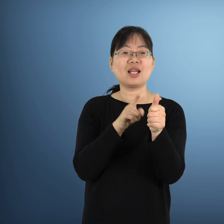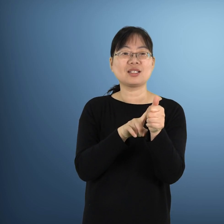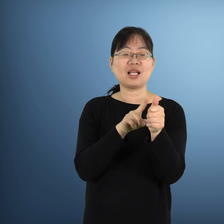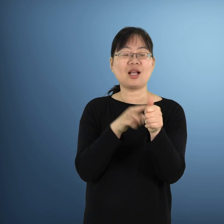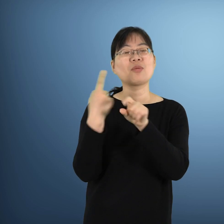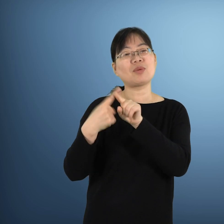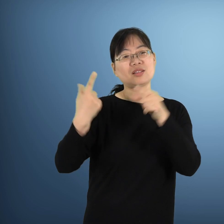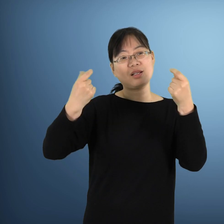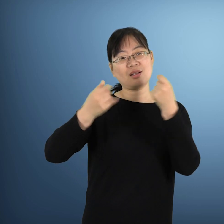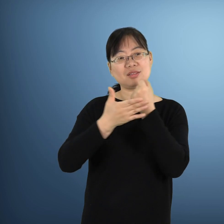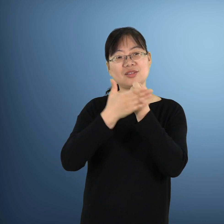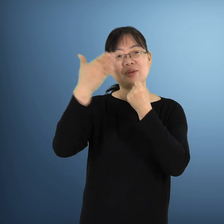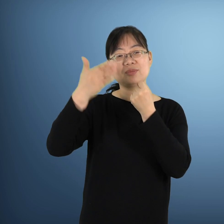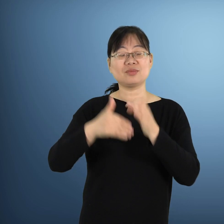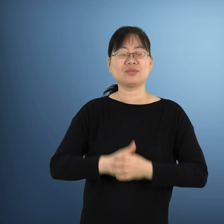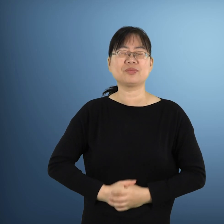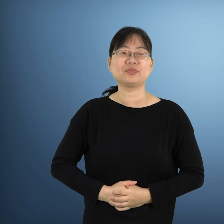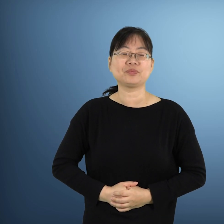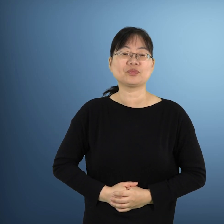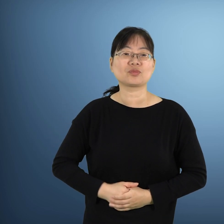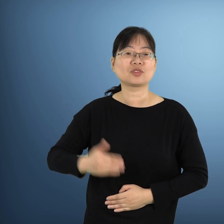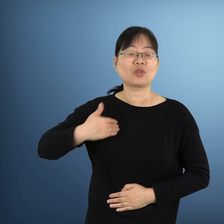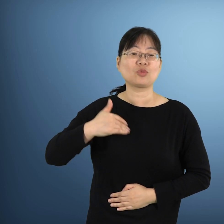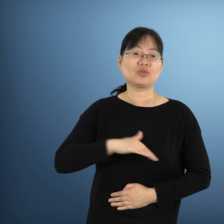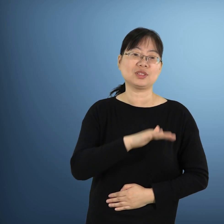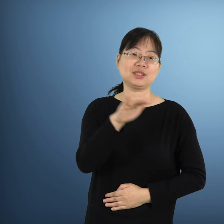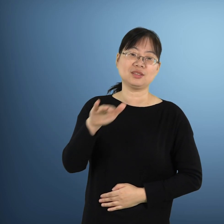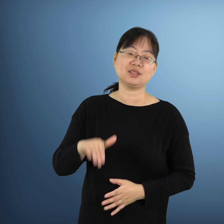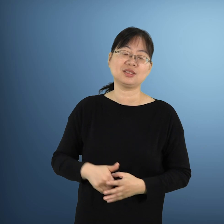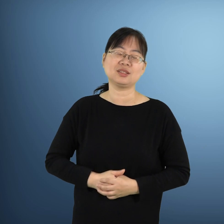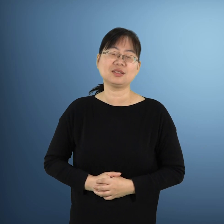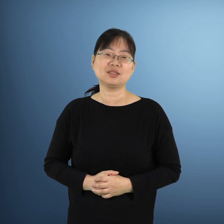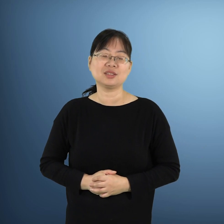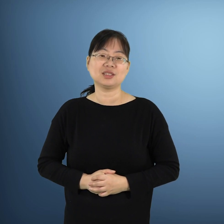말이에요. 믿습니까? 그러니까 우리는